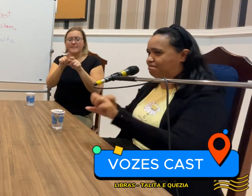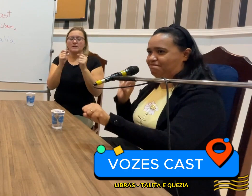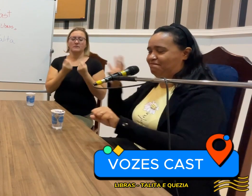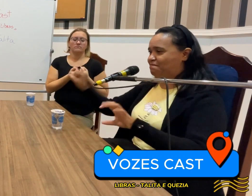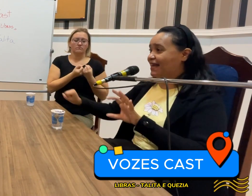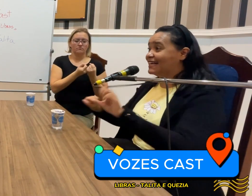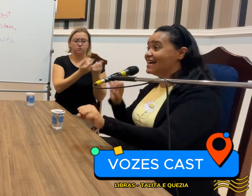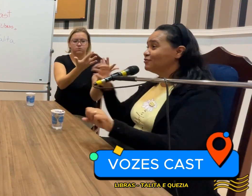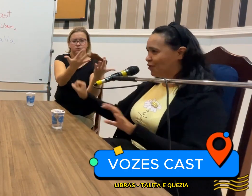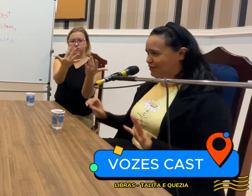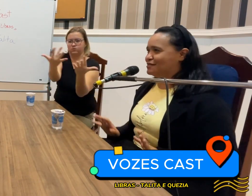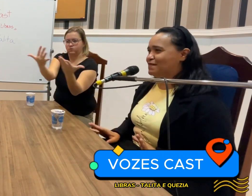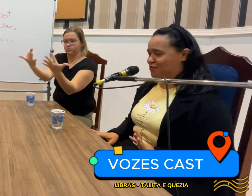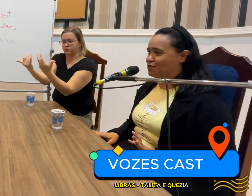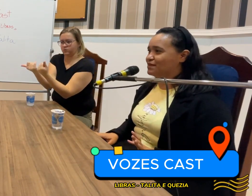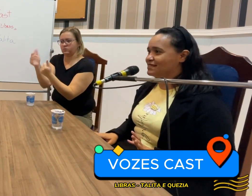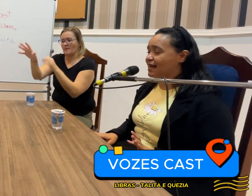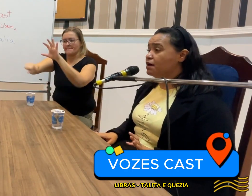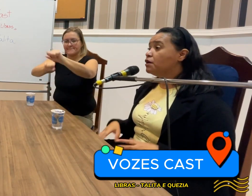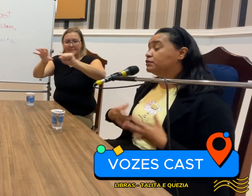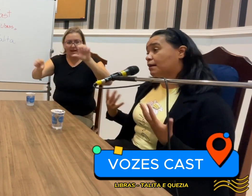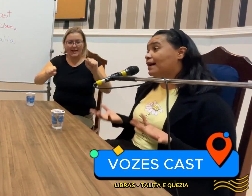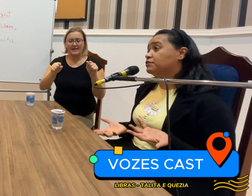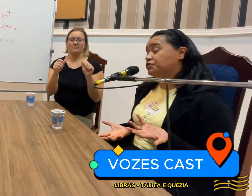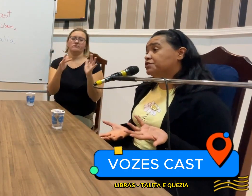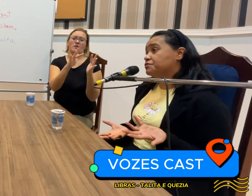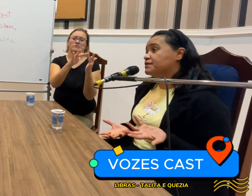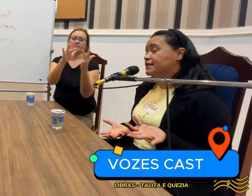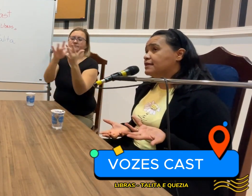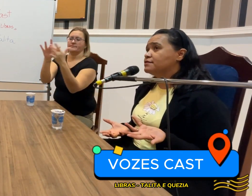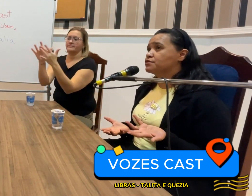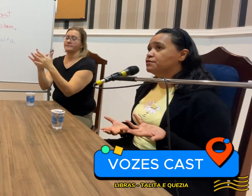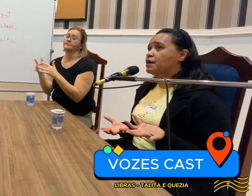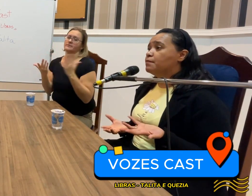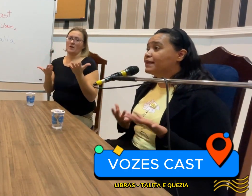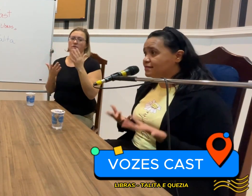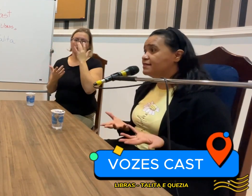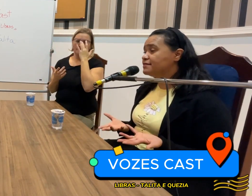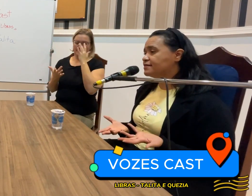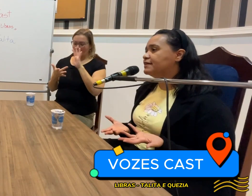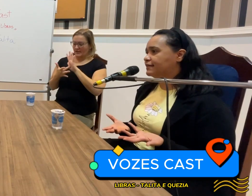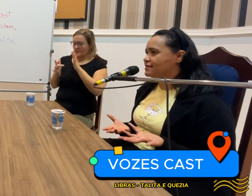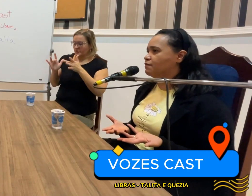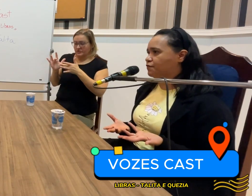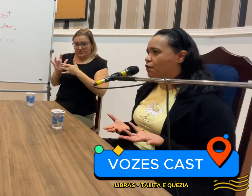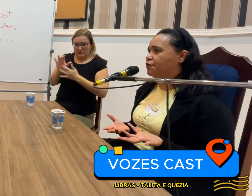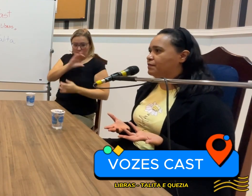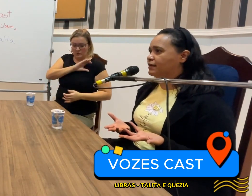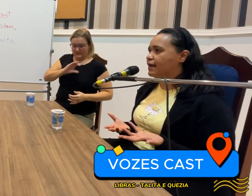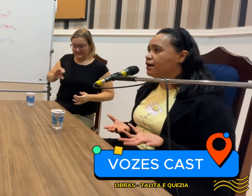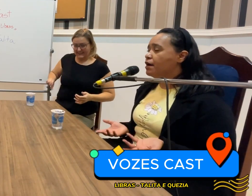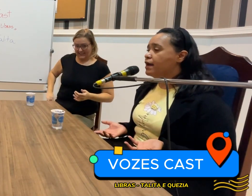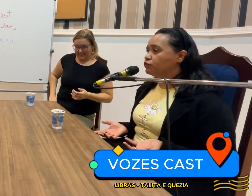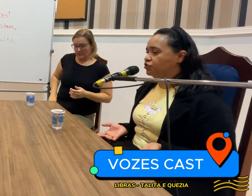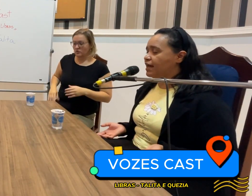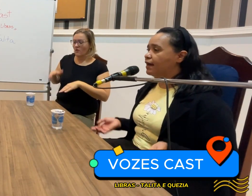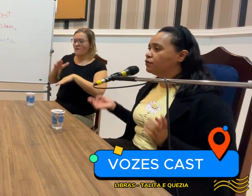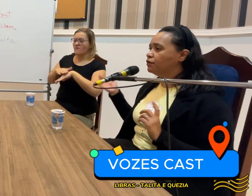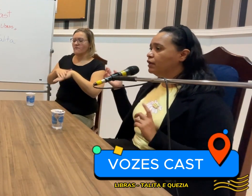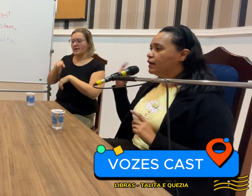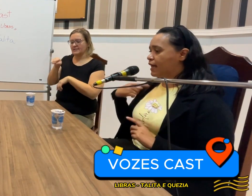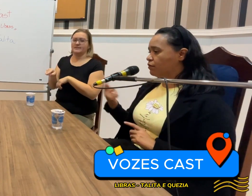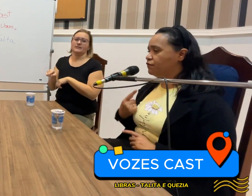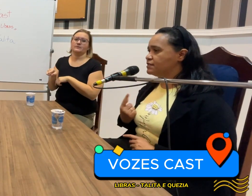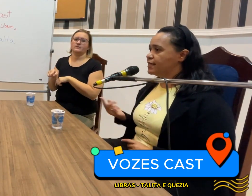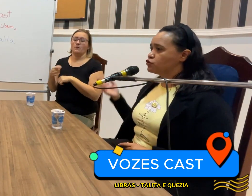sim, pegando outras pessoas, né? Exatamente. O trabalho de Jesus Cristo precisa ser dessa forma, né? Sim. Eu